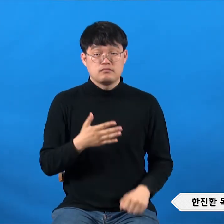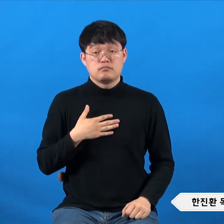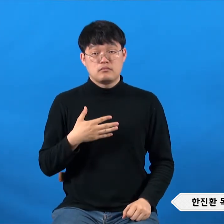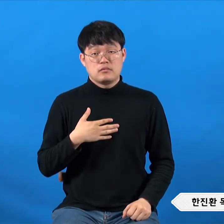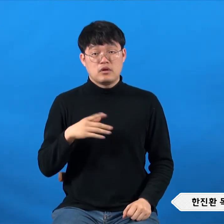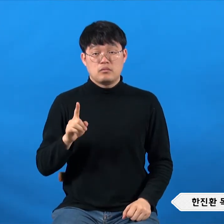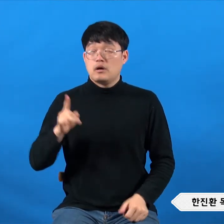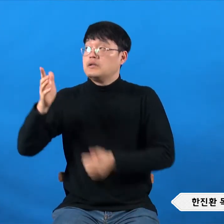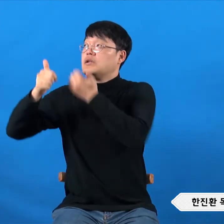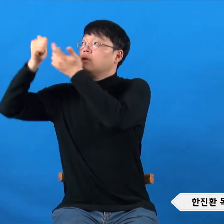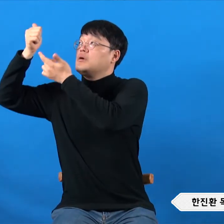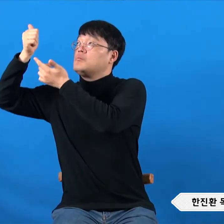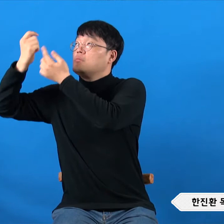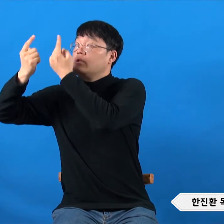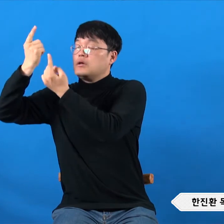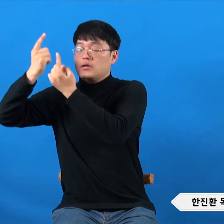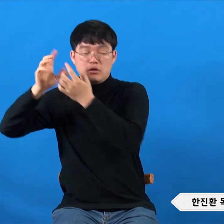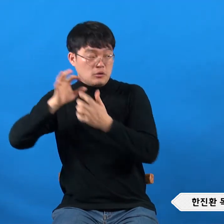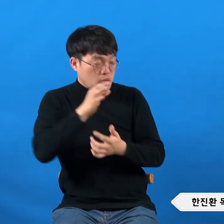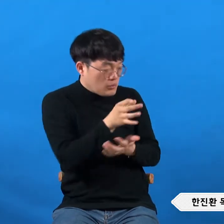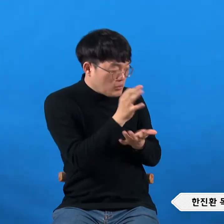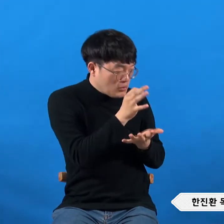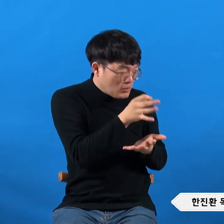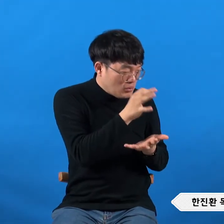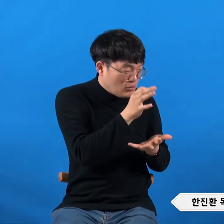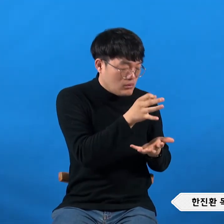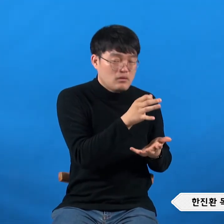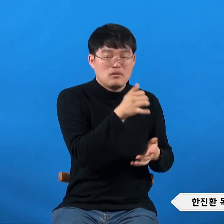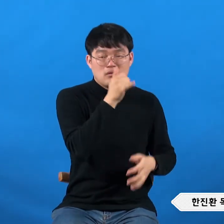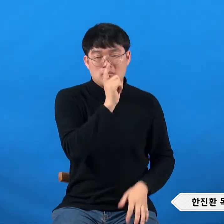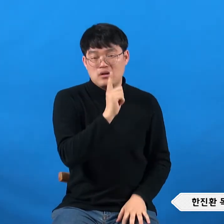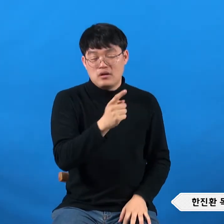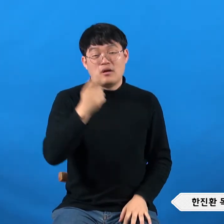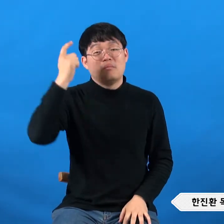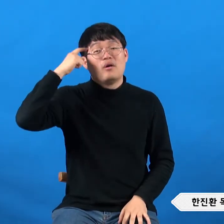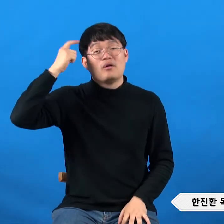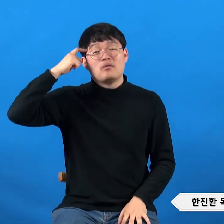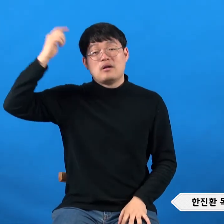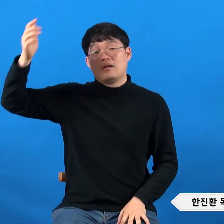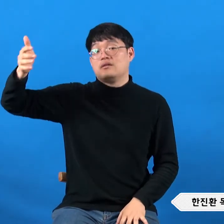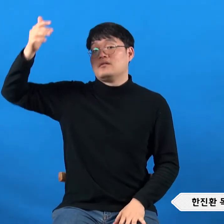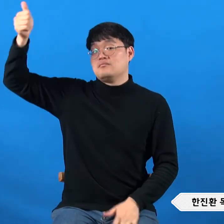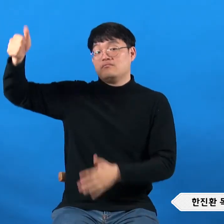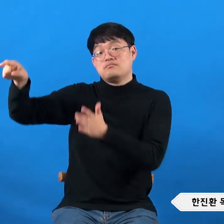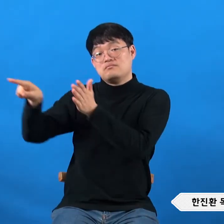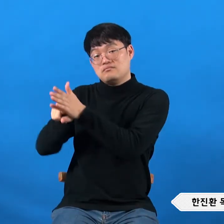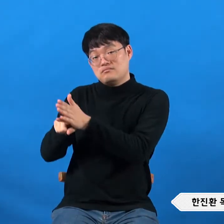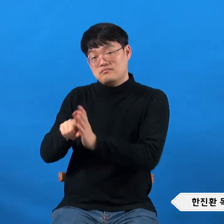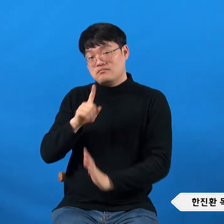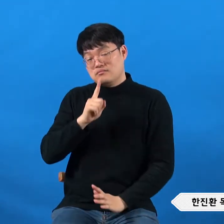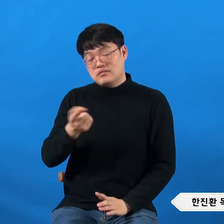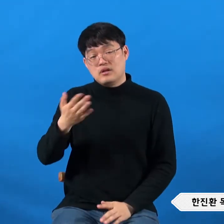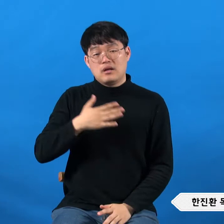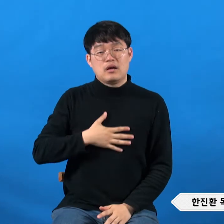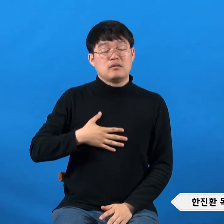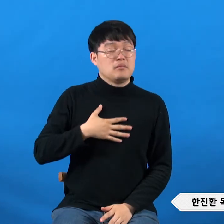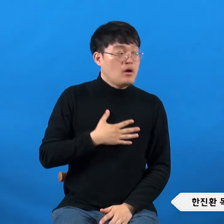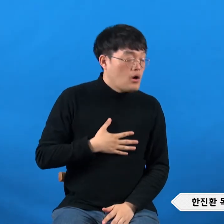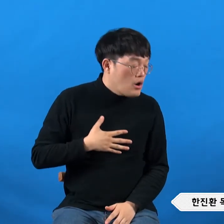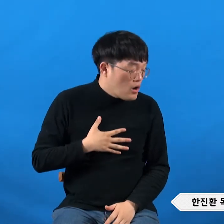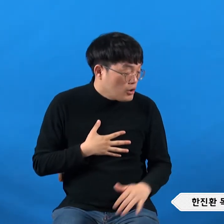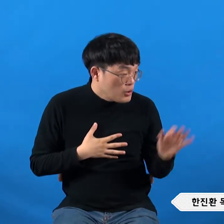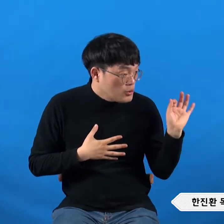그러니까 나도 모르게 돈을 숭배하게 되는 것입니다. 머리로는 하나님을 믿고 있는데